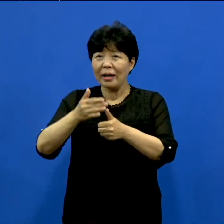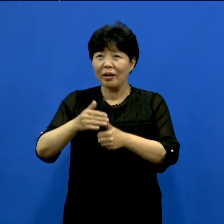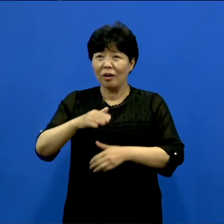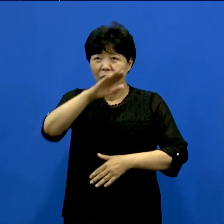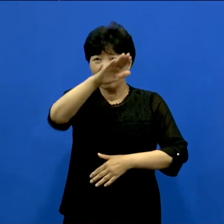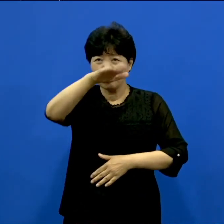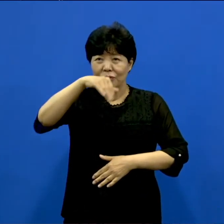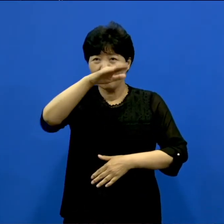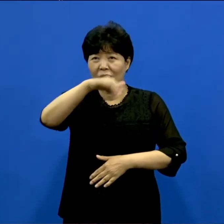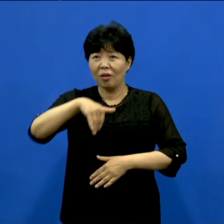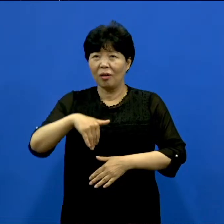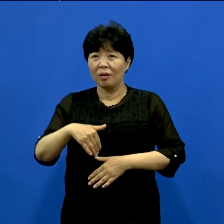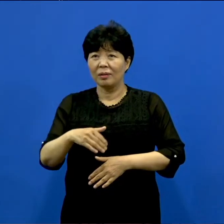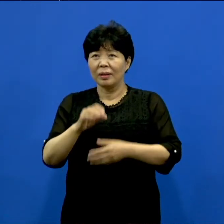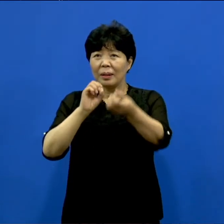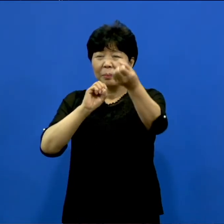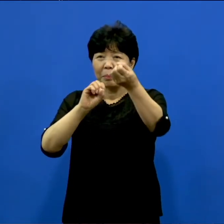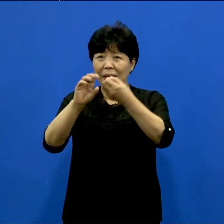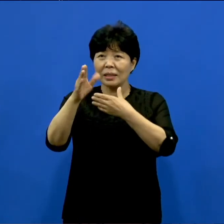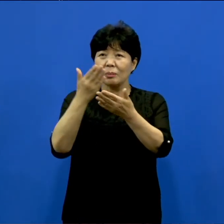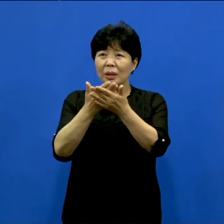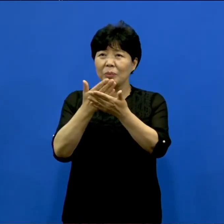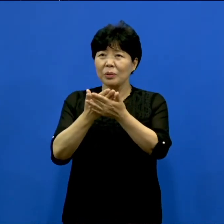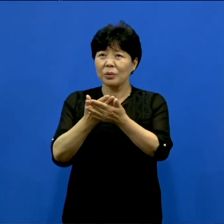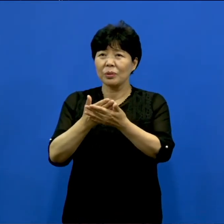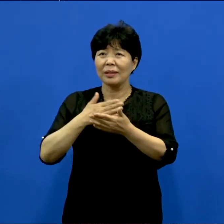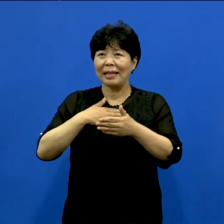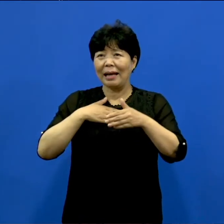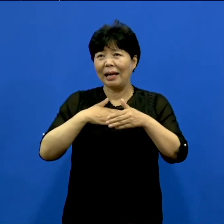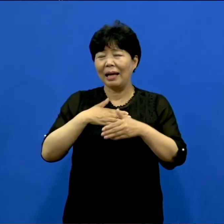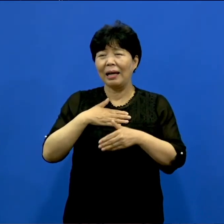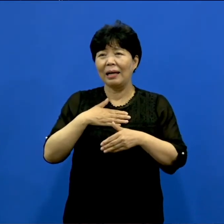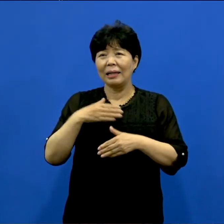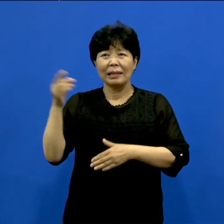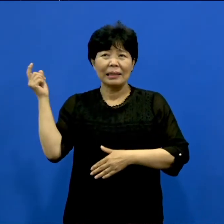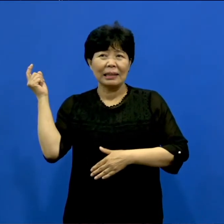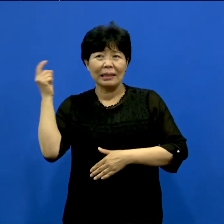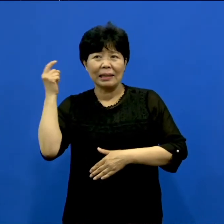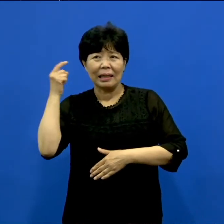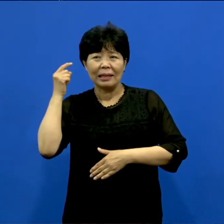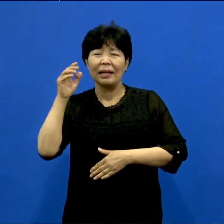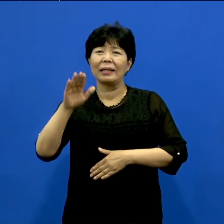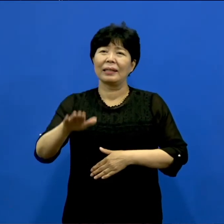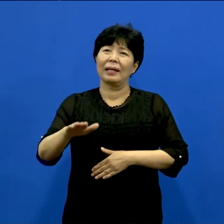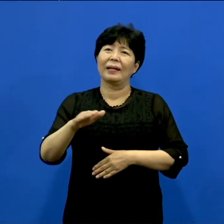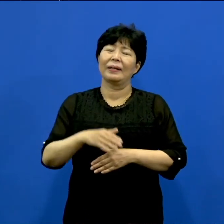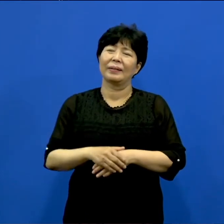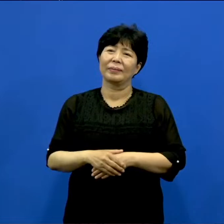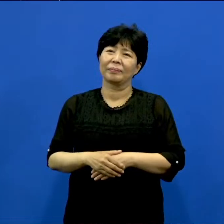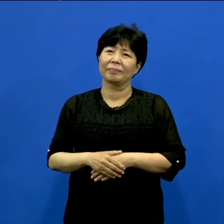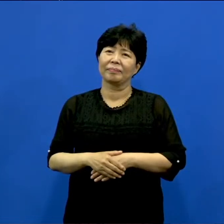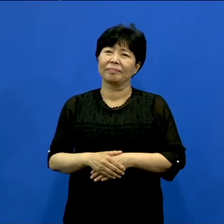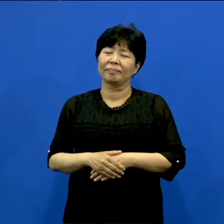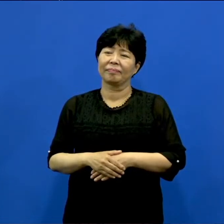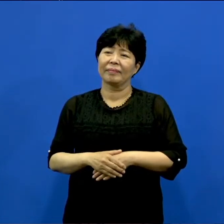이르되 말씀하옵소서 주의 종이 듣겠나이다 하니 그랬어요. 멋있는 태도